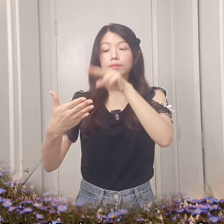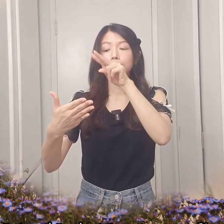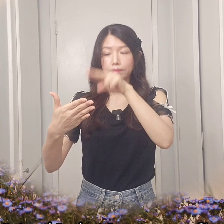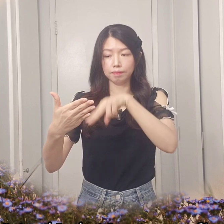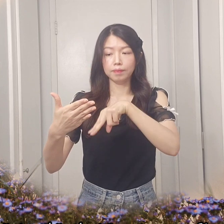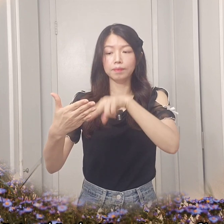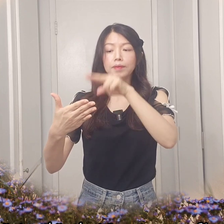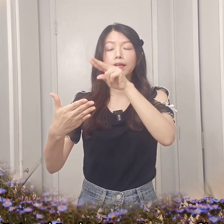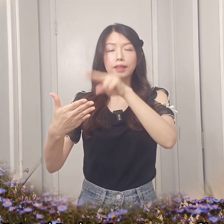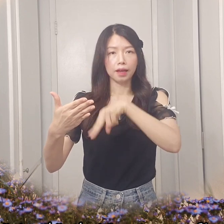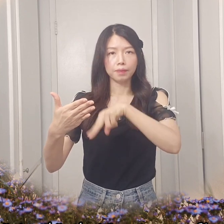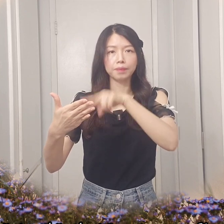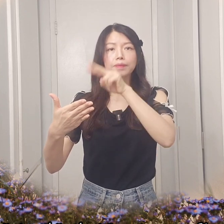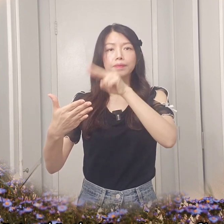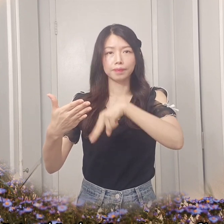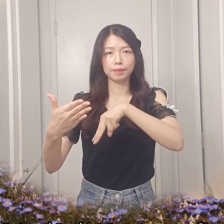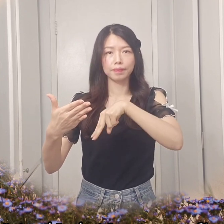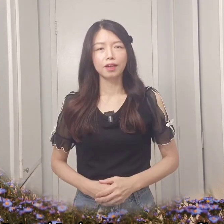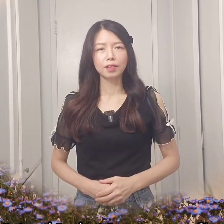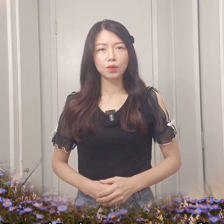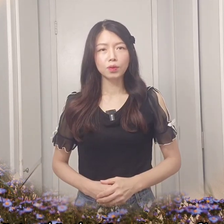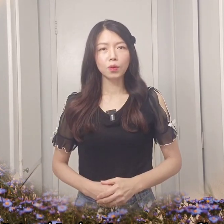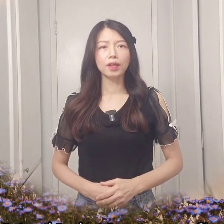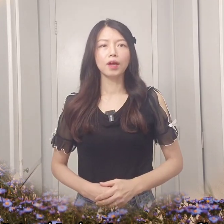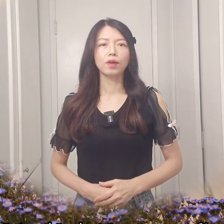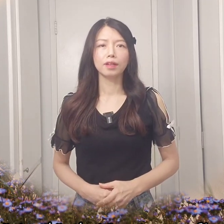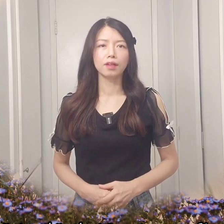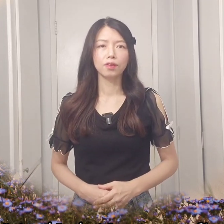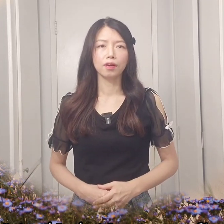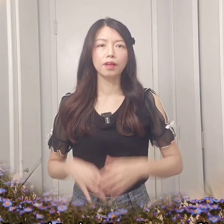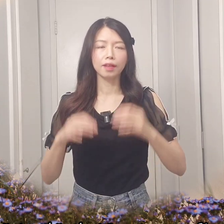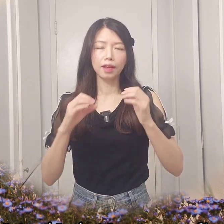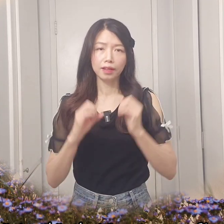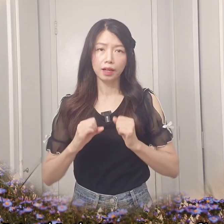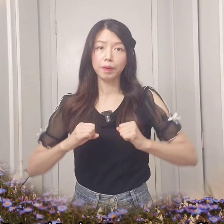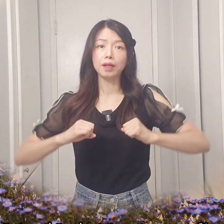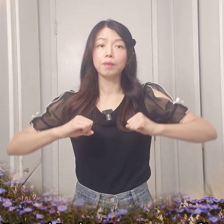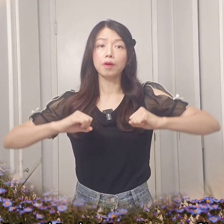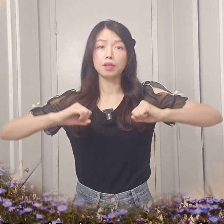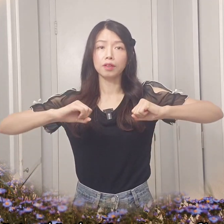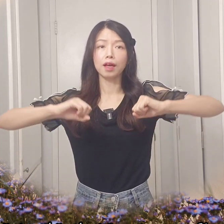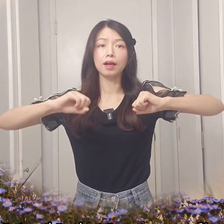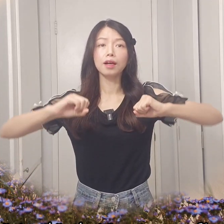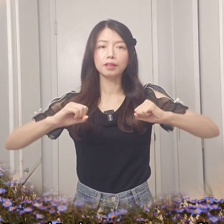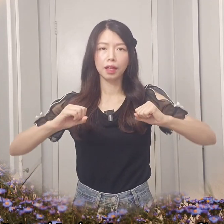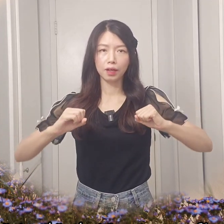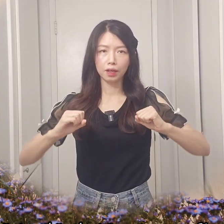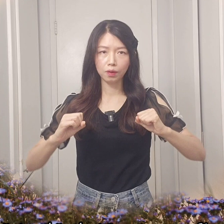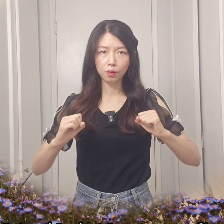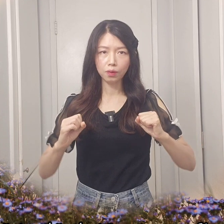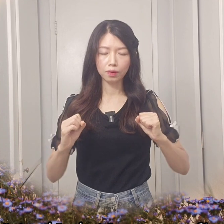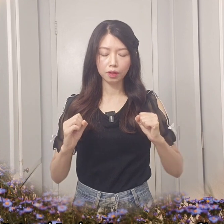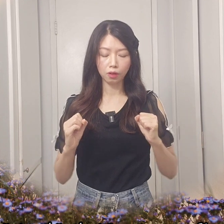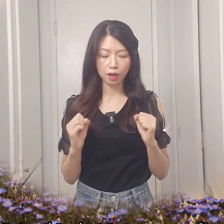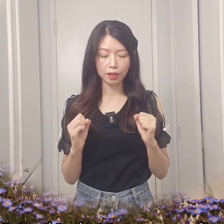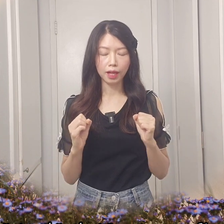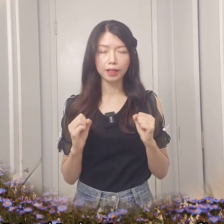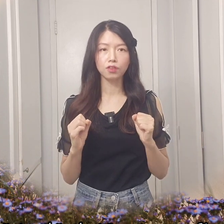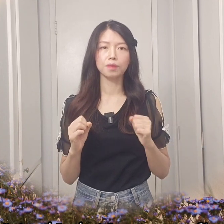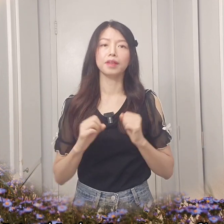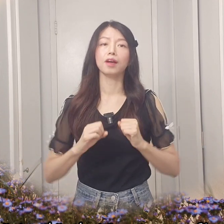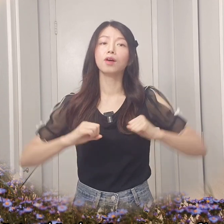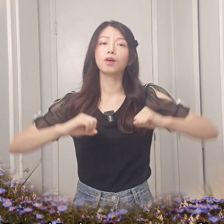이렇게 읽다. 순종이라고 한 뜻의 수어는 양팔을 벌리셨다가 그대로